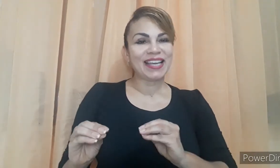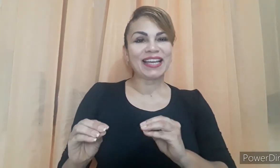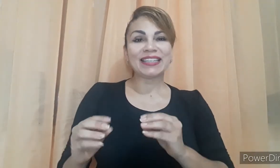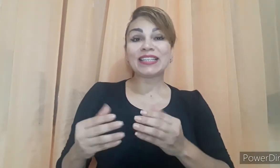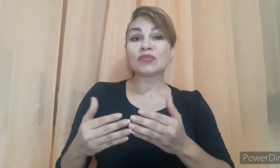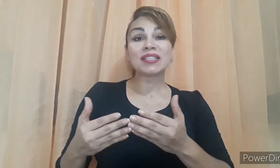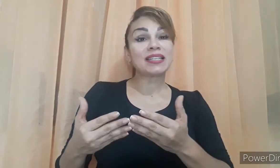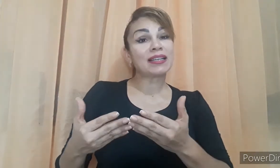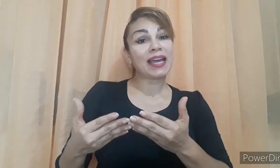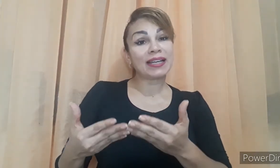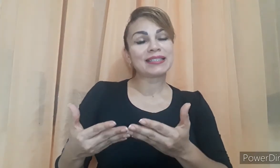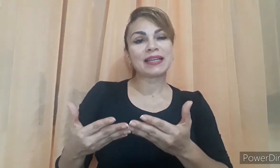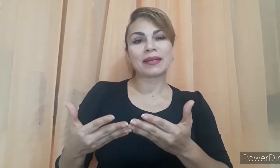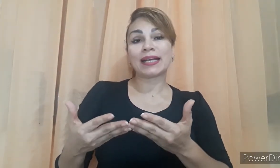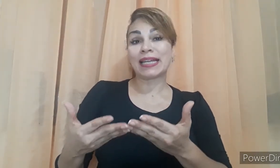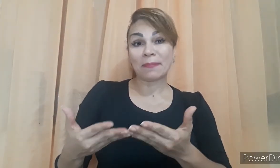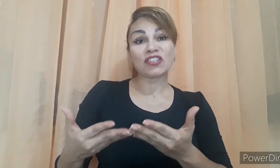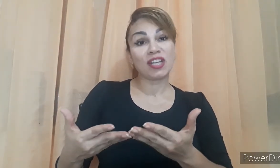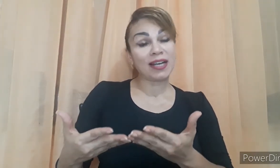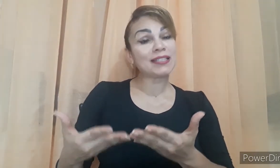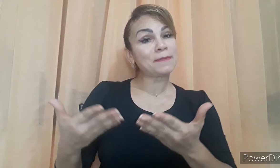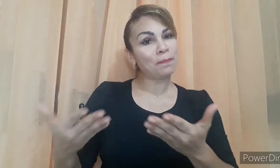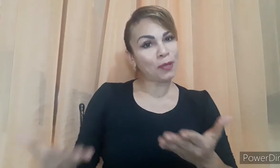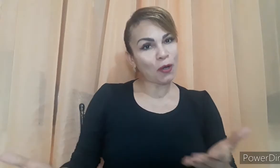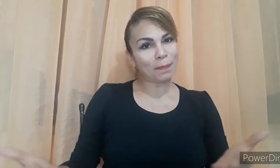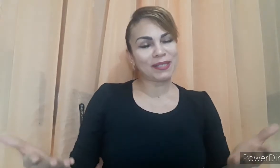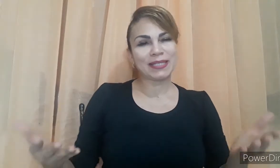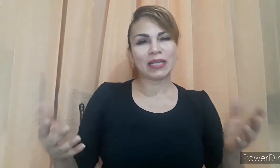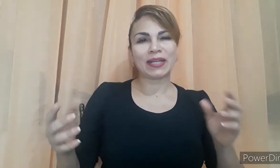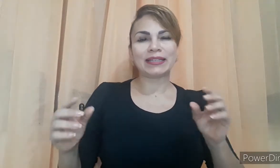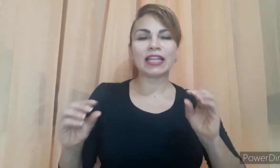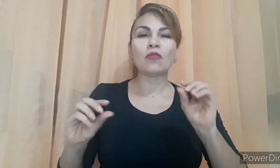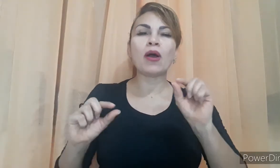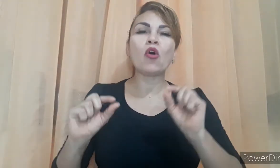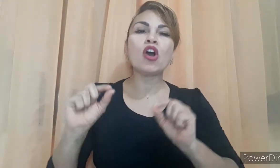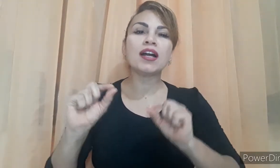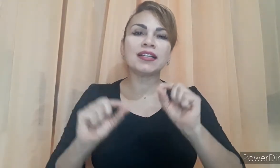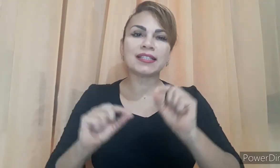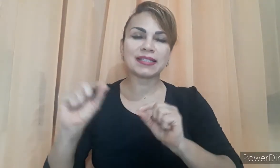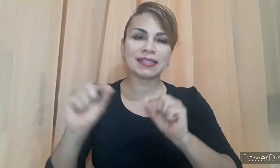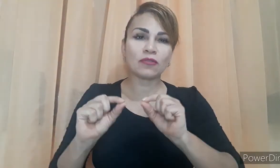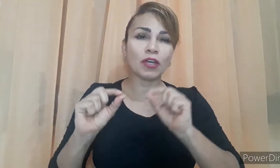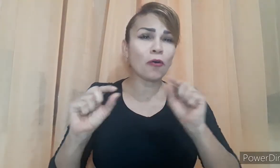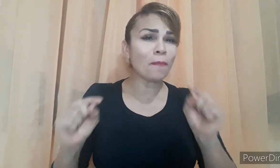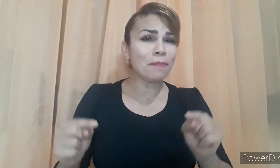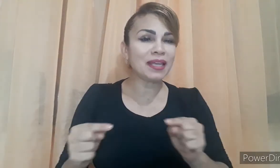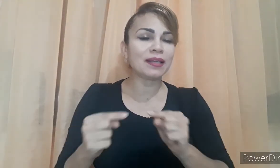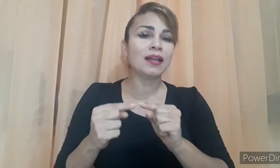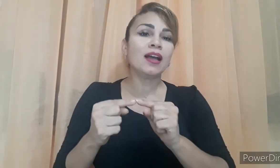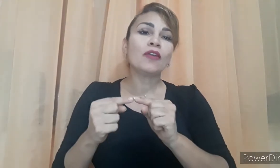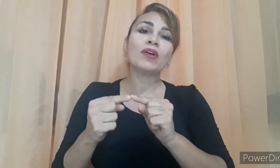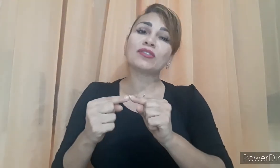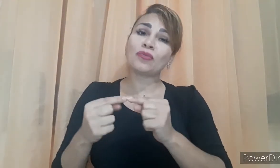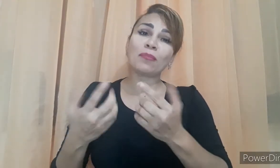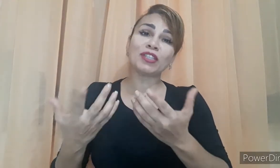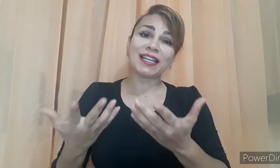ela tem suas regras gramaticais próprias, então ela tem uma organização que combina com a sua